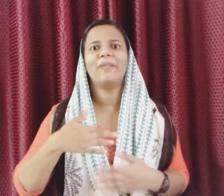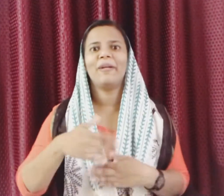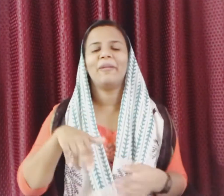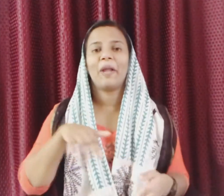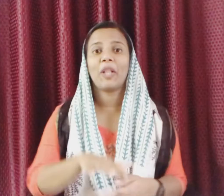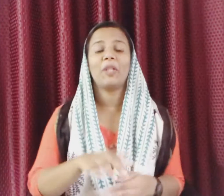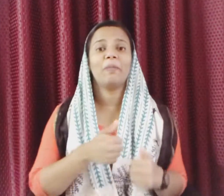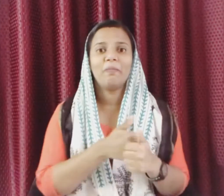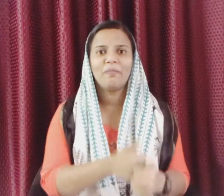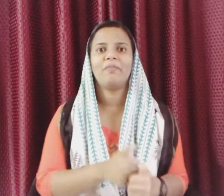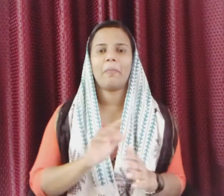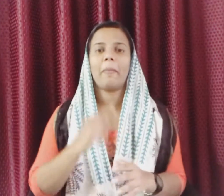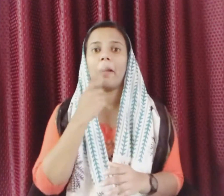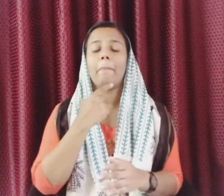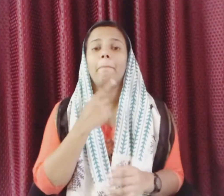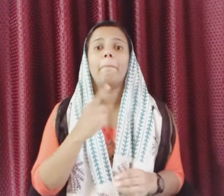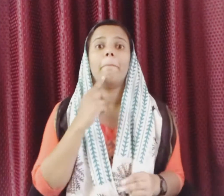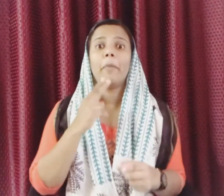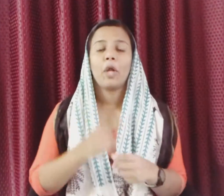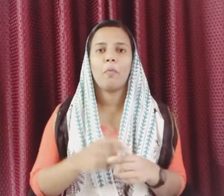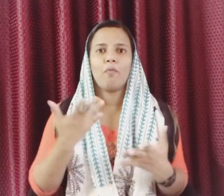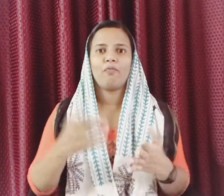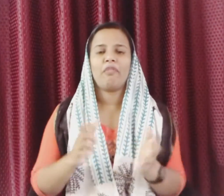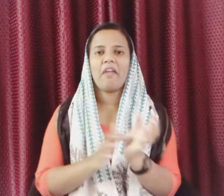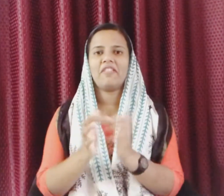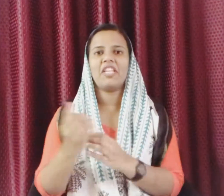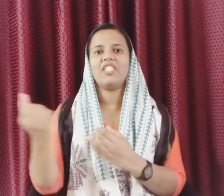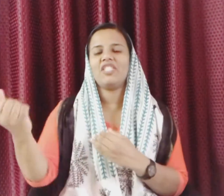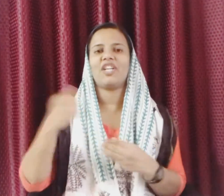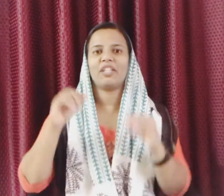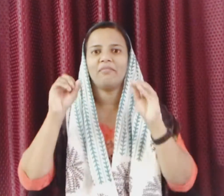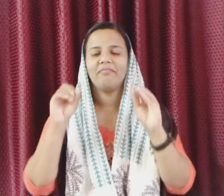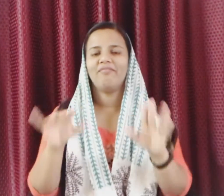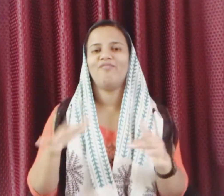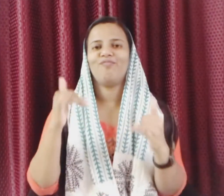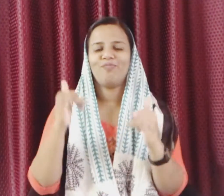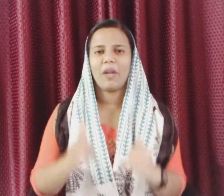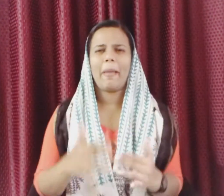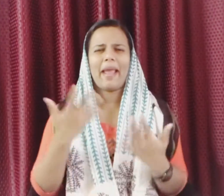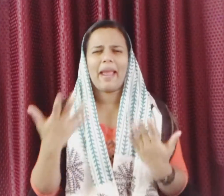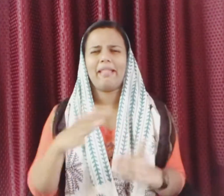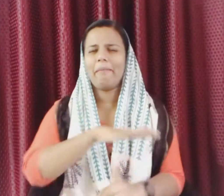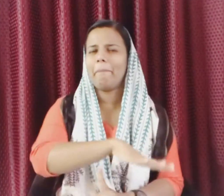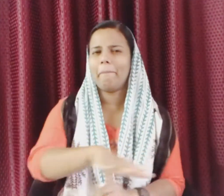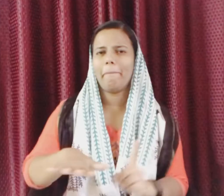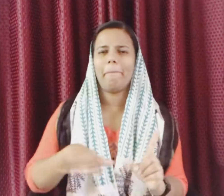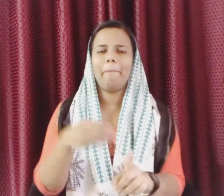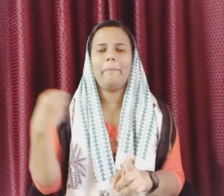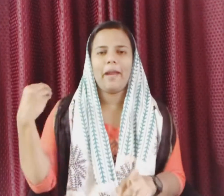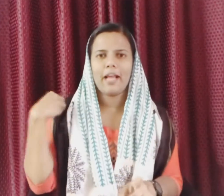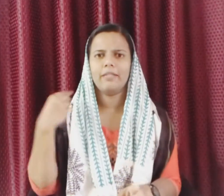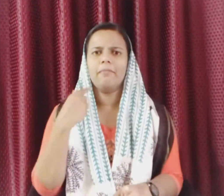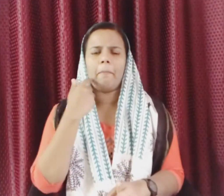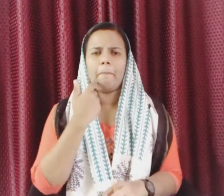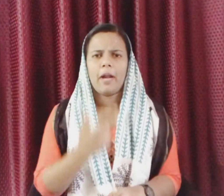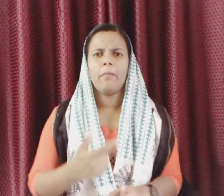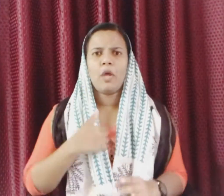നമ്മൾ പറയുമ്പോൾ എന്താ സംഭവിക്കുന്നറിയാം? അവിടേക്ക് ദൈവശക്തി വ്യാപരിക്കുകയാണ് ചെയ്യുന്നത്. അതുകൊണ്ട് അവൻ ഏത് പ്രതിസന്ധിയുടെ മുമ്പിൽ നിന്ന് പറയണം, കർത്താവ്